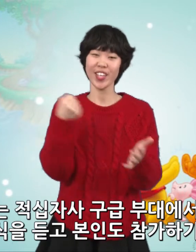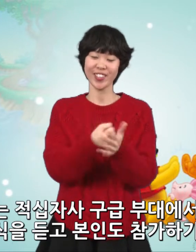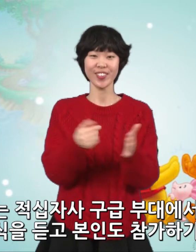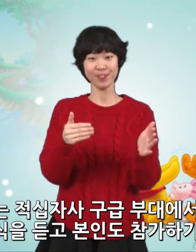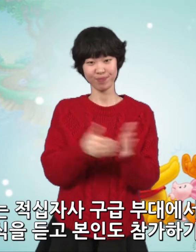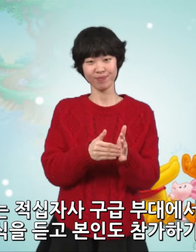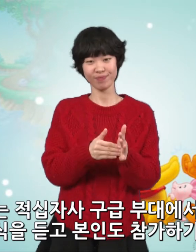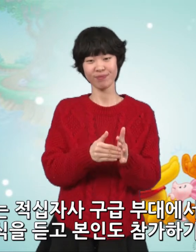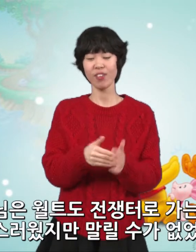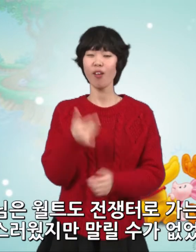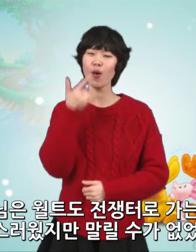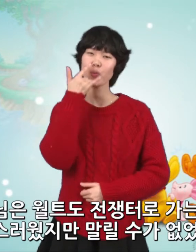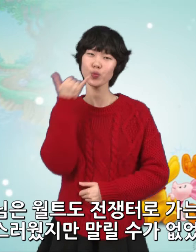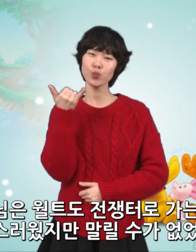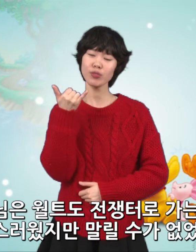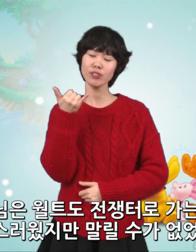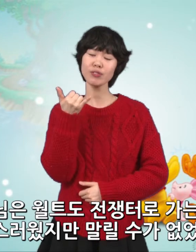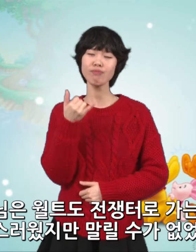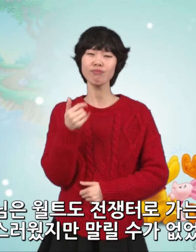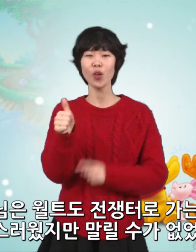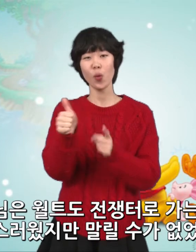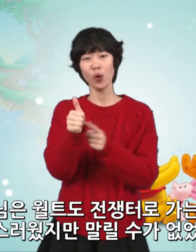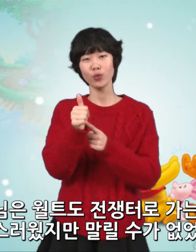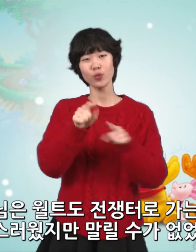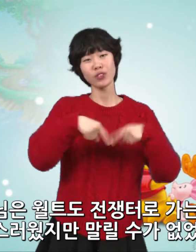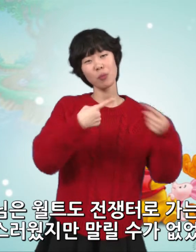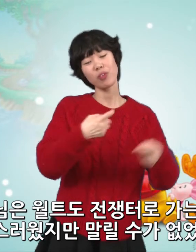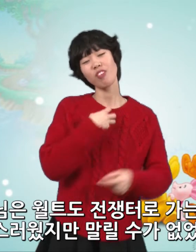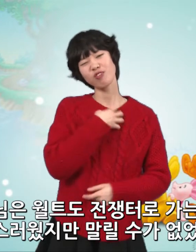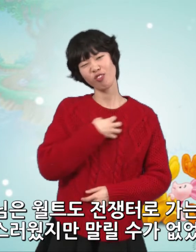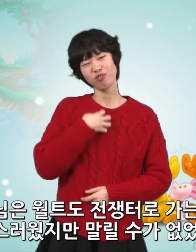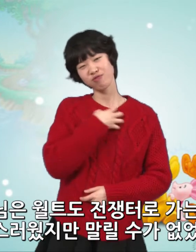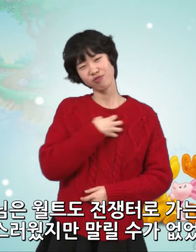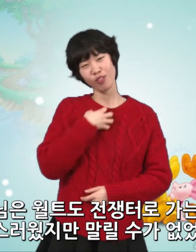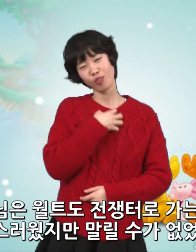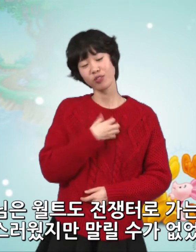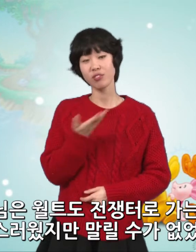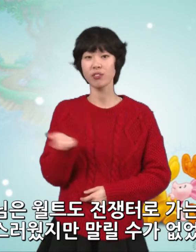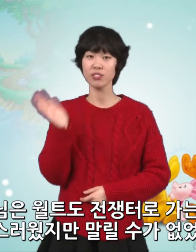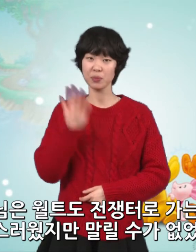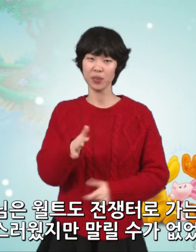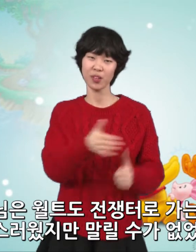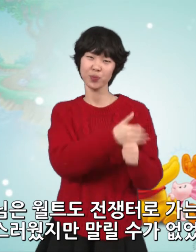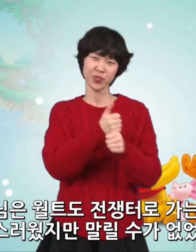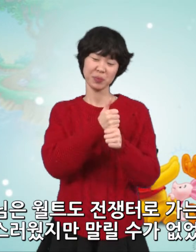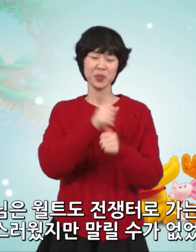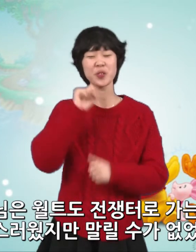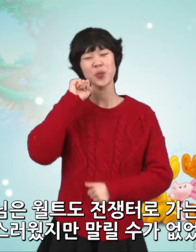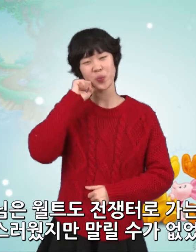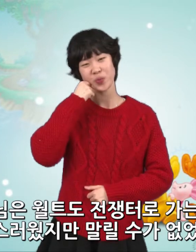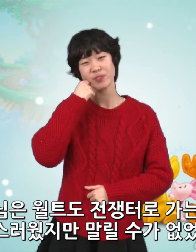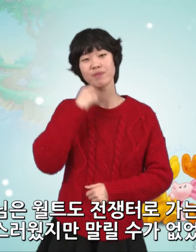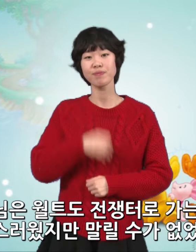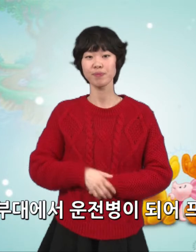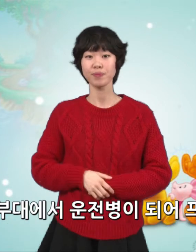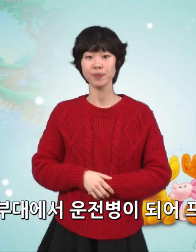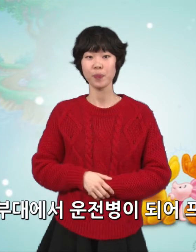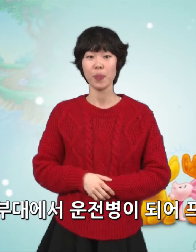참가하기로 결정했어요. 부모님은 월트도 전쟁터로 가는 것이 걱정스러웠지만 말릴 수가